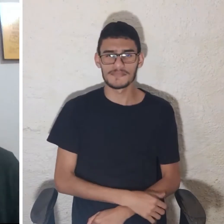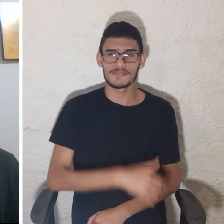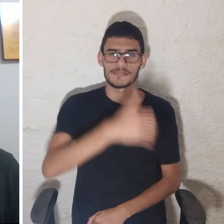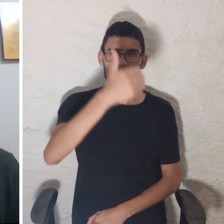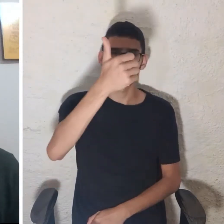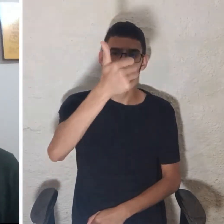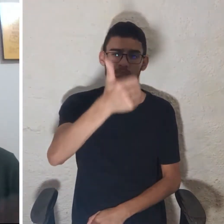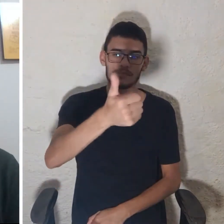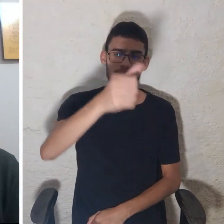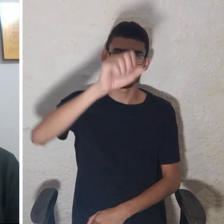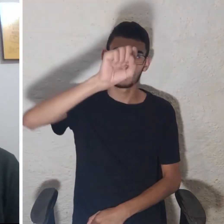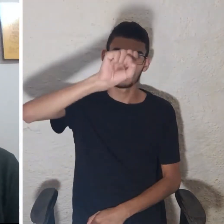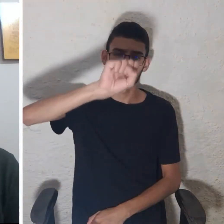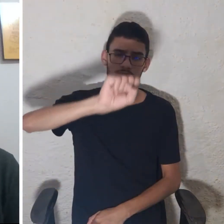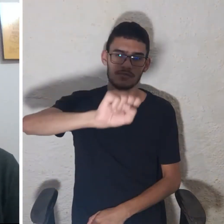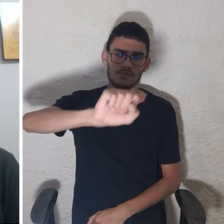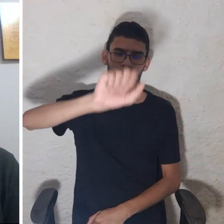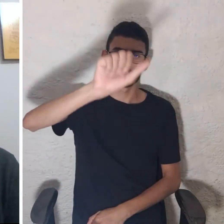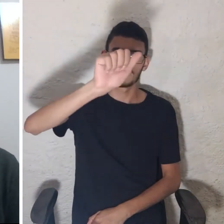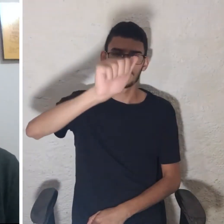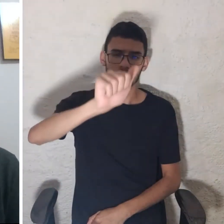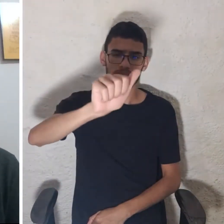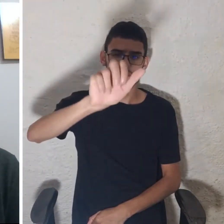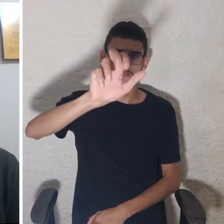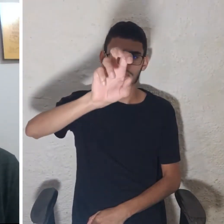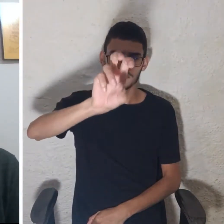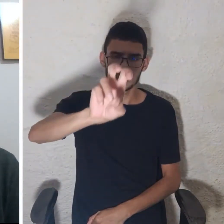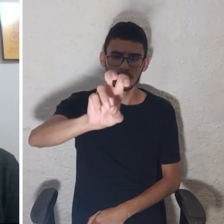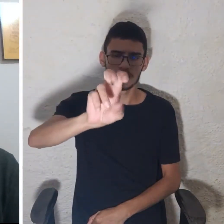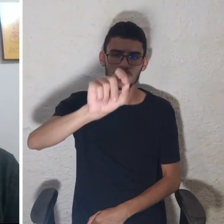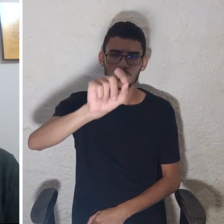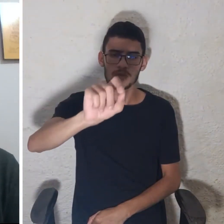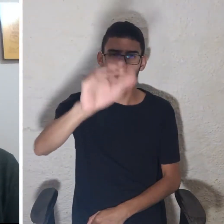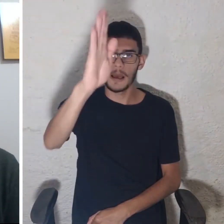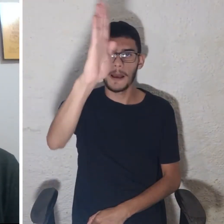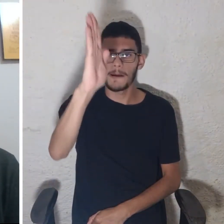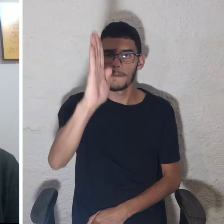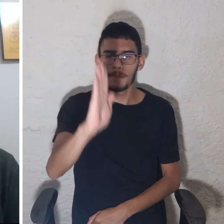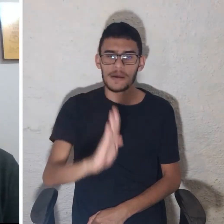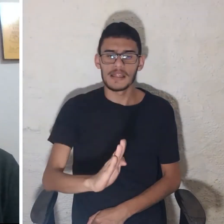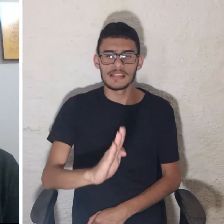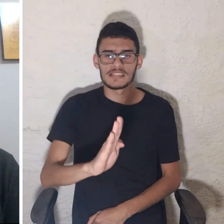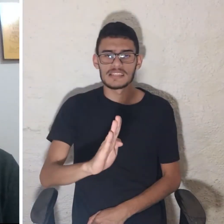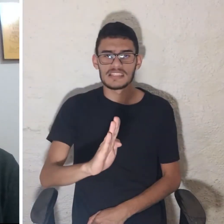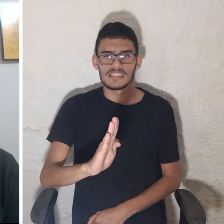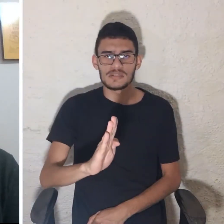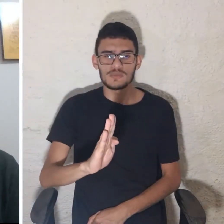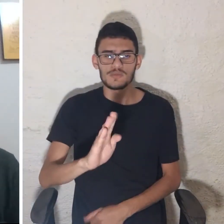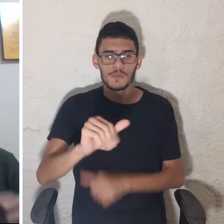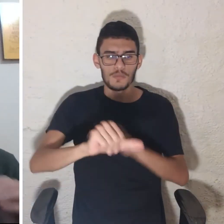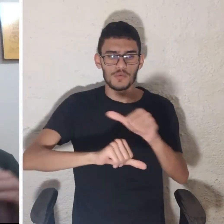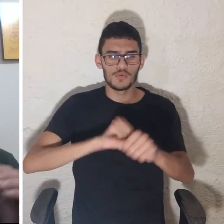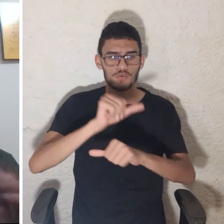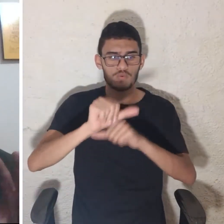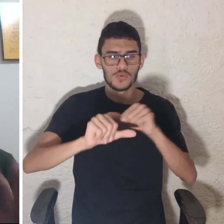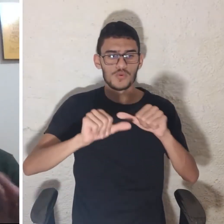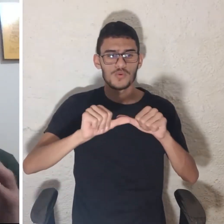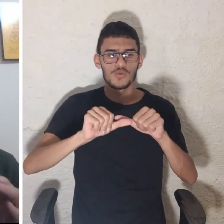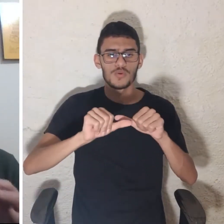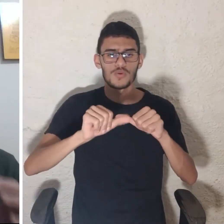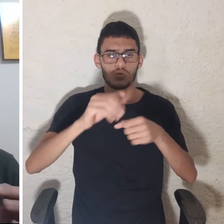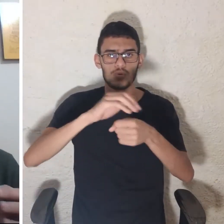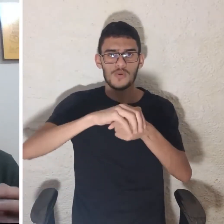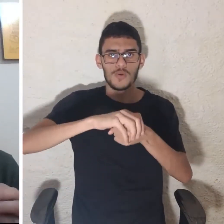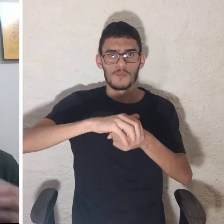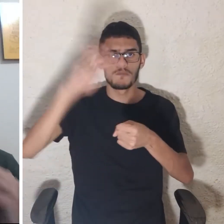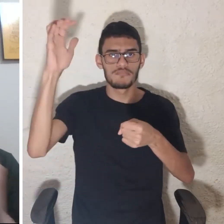Em 1815, uma outra medida importante do Dom João foi transformar o Brasil em Reino Unido a Portugal. Então, oficialmente, o Brasil deixou